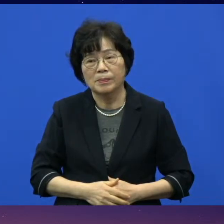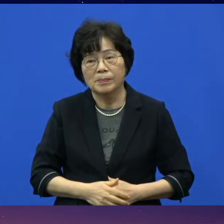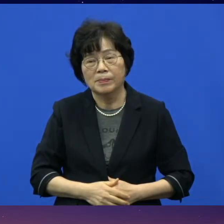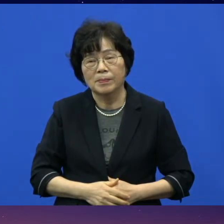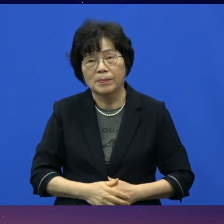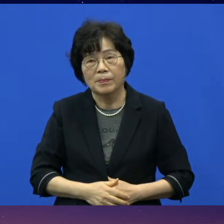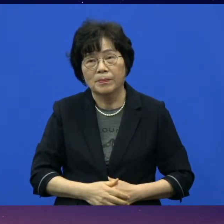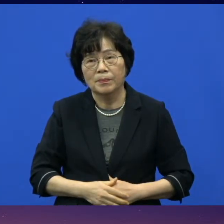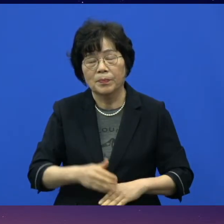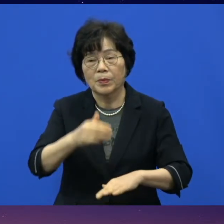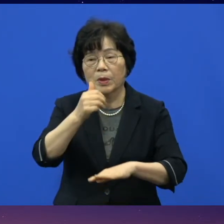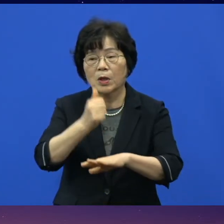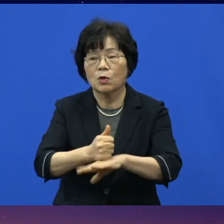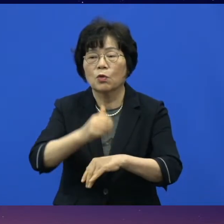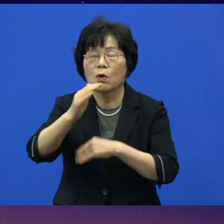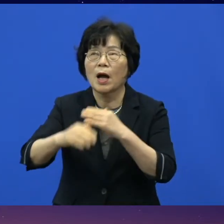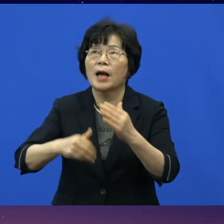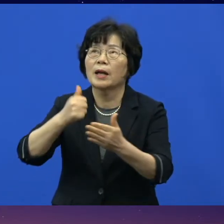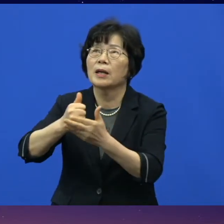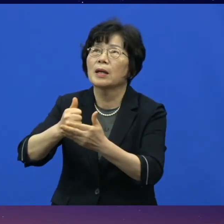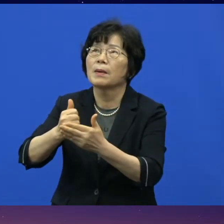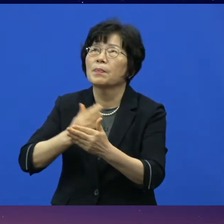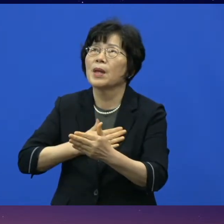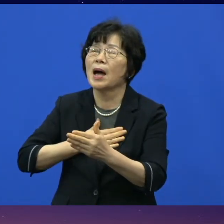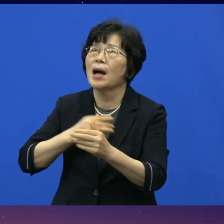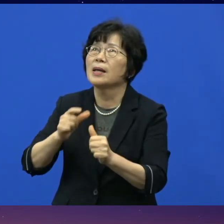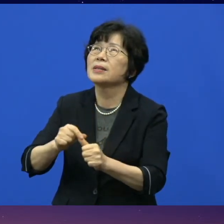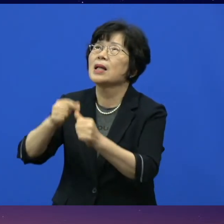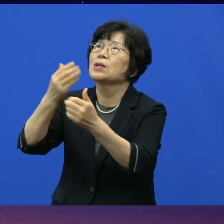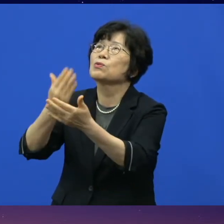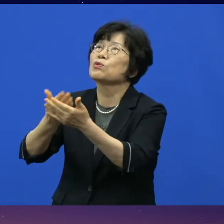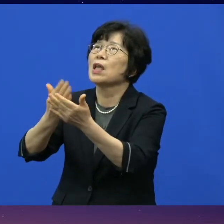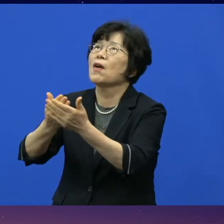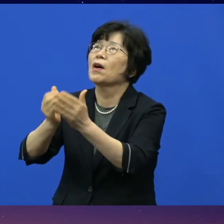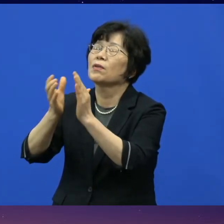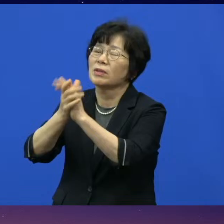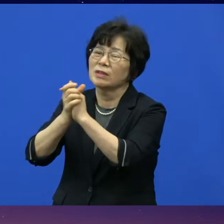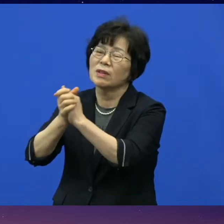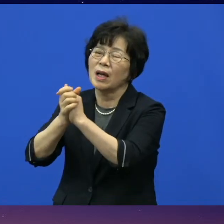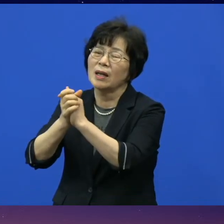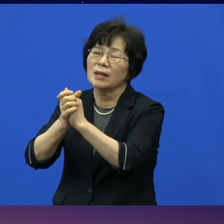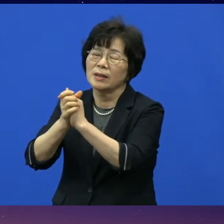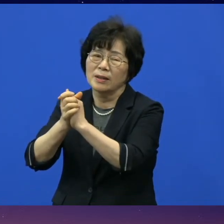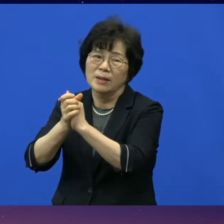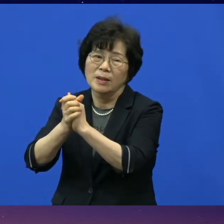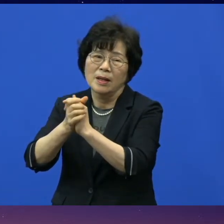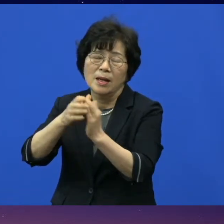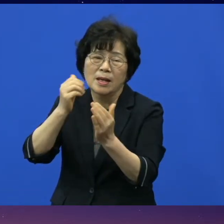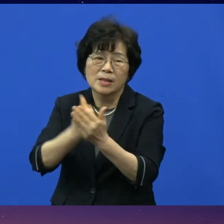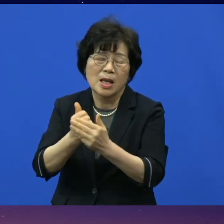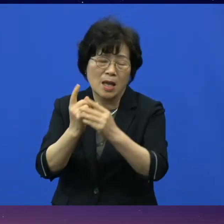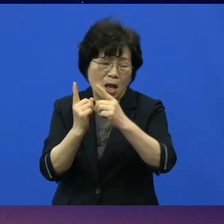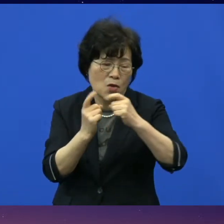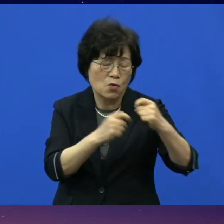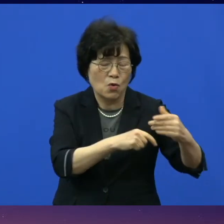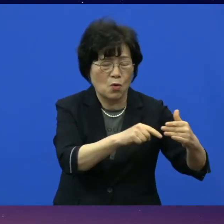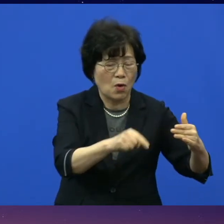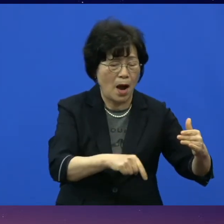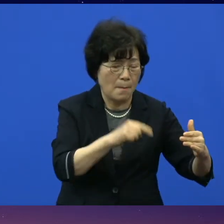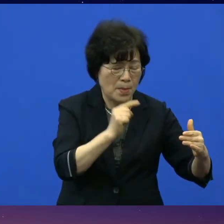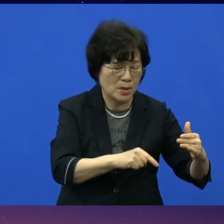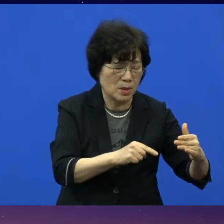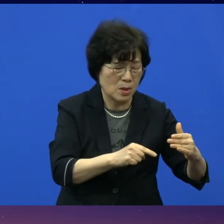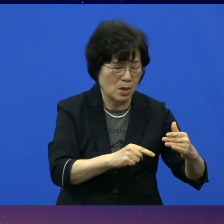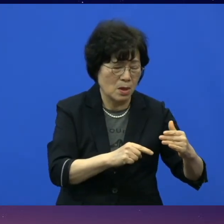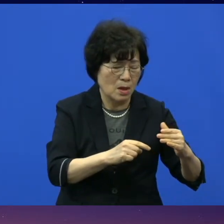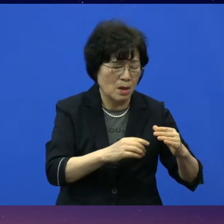나중에 여러분 어떻게 해요? 하나님께 살려달라고 회복을 구하잖아요. 살려달라고. 죄의 유혹 앞에 얼마나 연약한 존재인가.